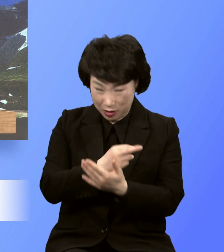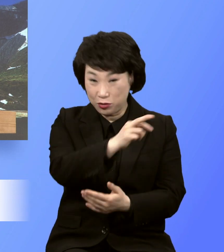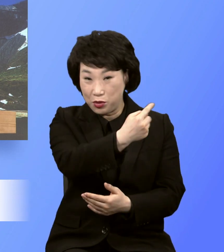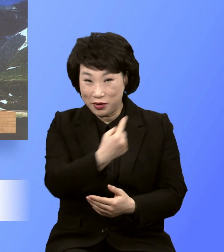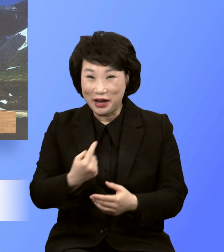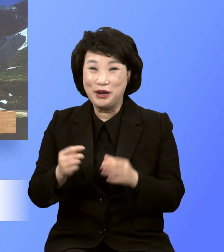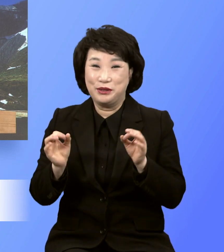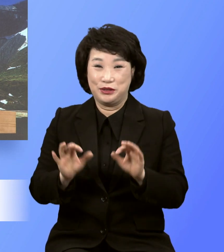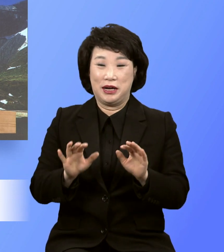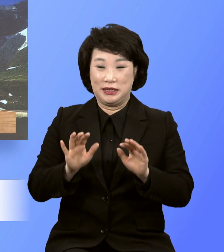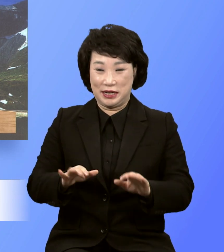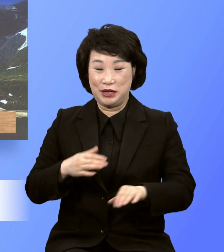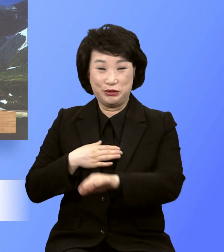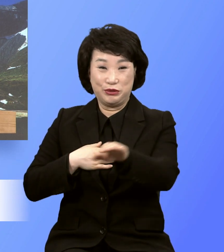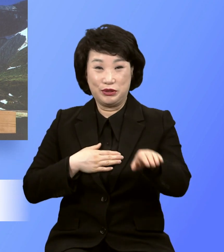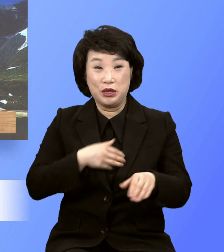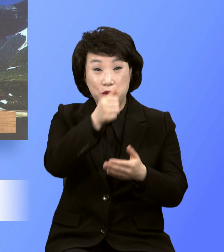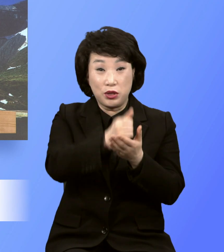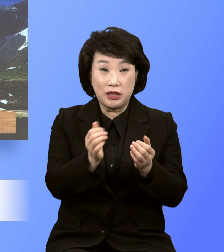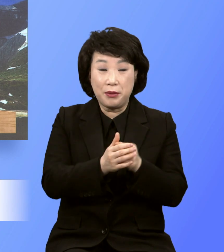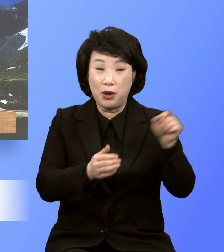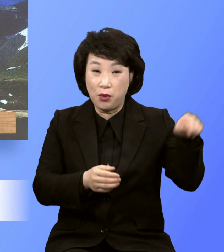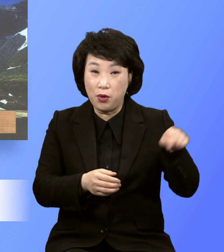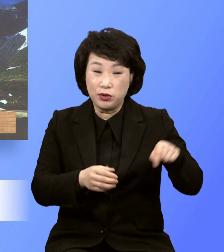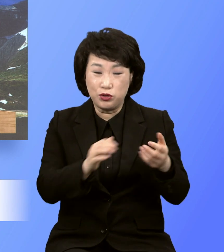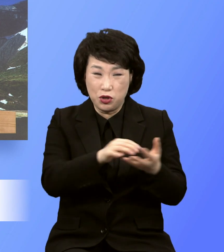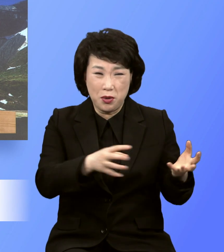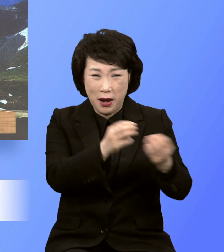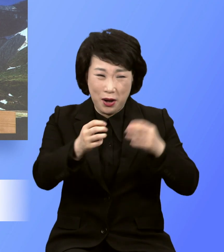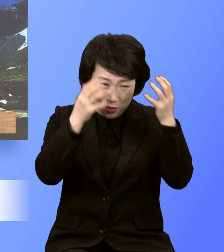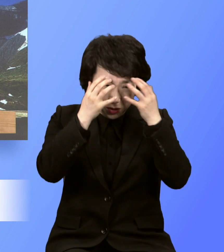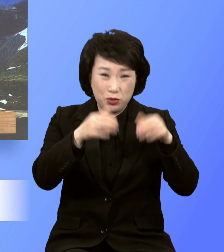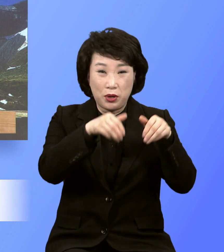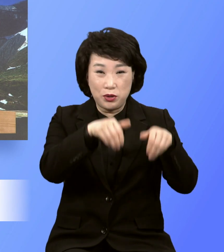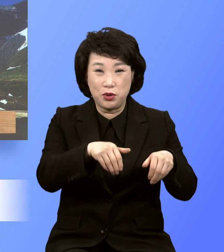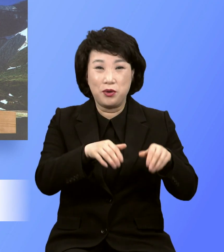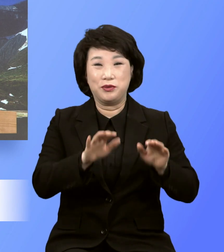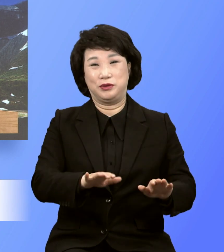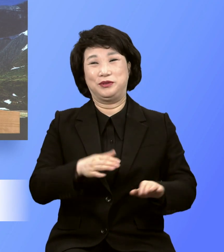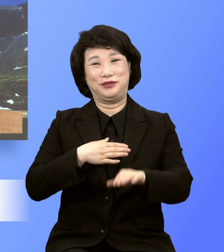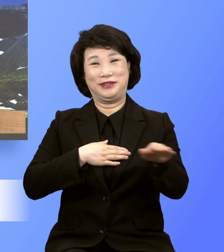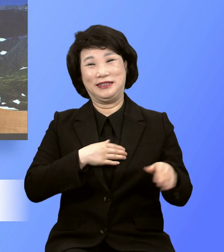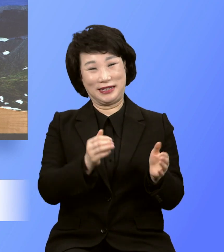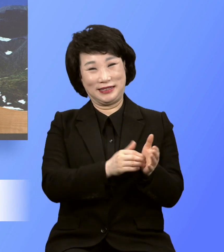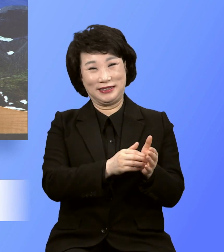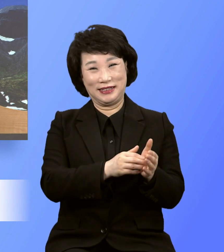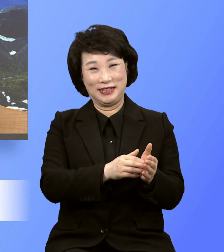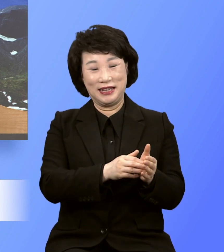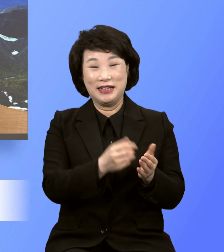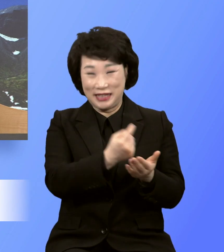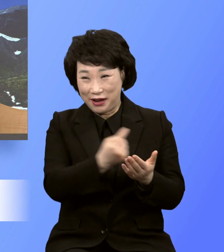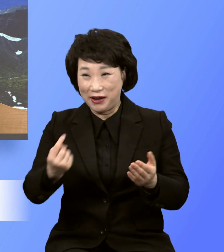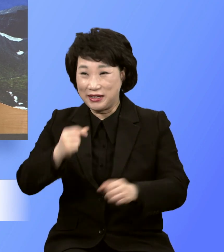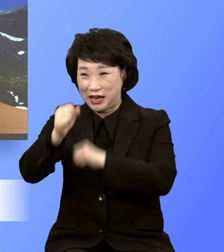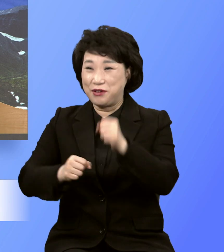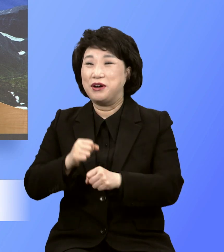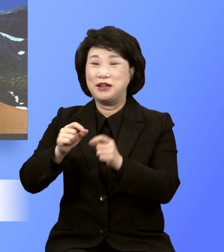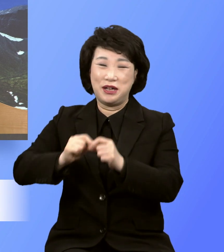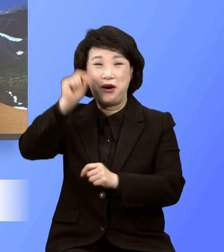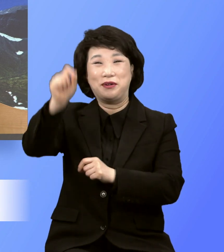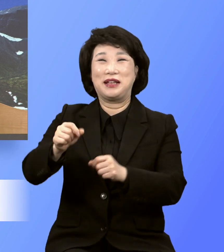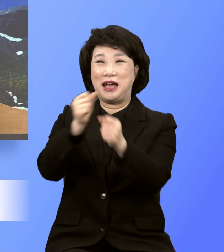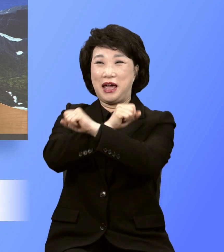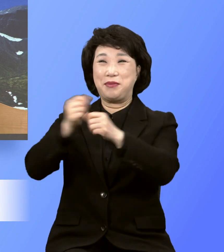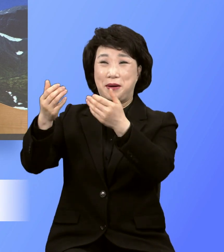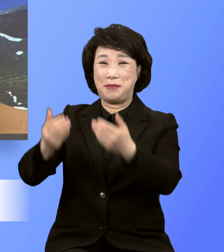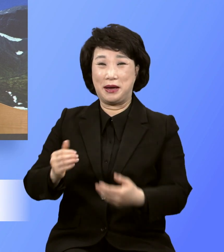돌아오는 순간에 죄로부터 오는 수많은 고통의 노예에서 영원한 자유와 해방을 얻게